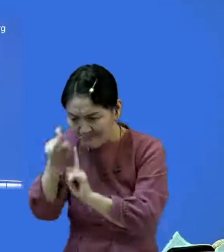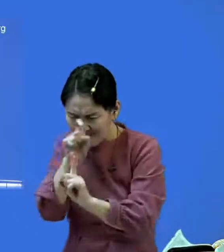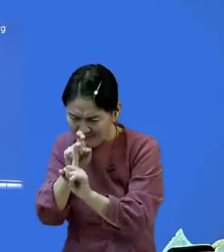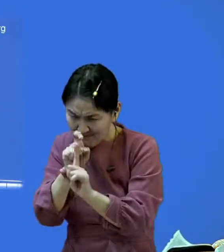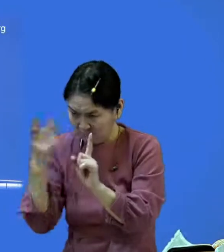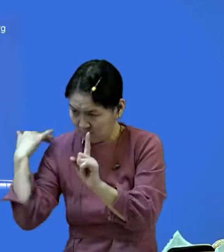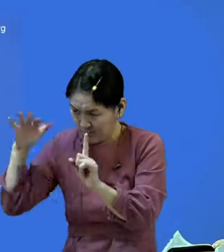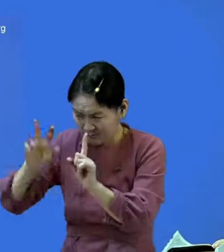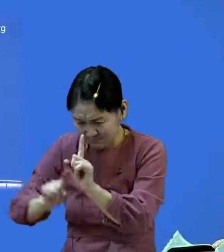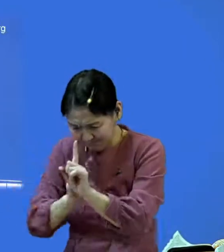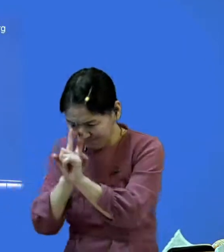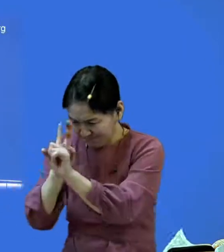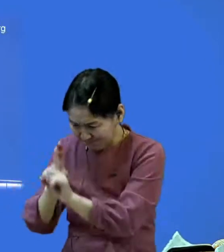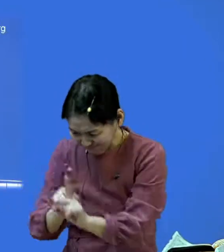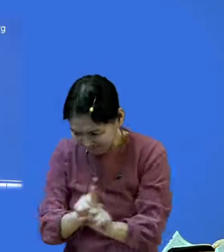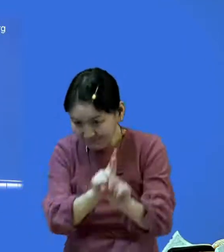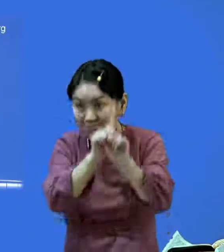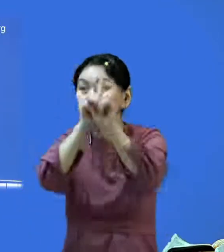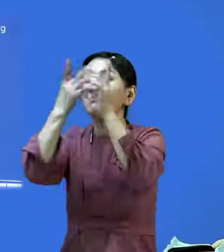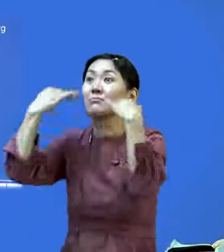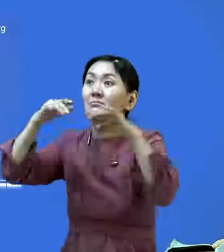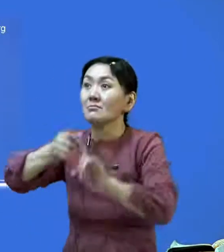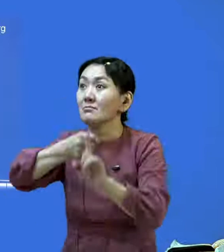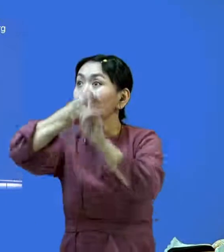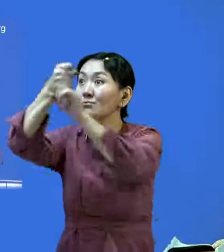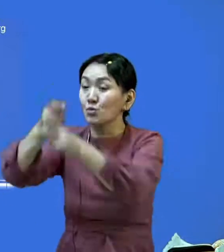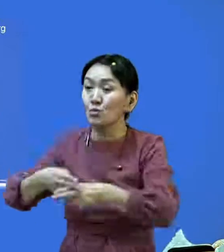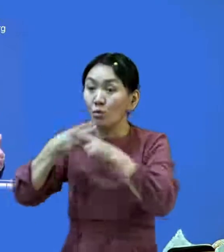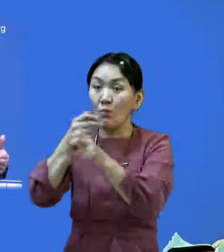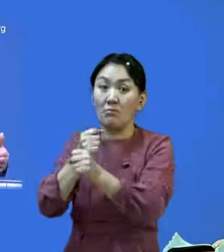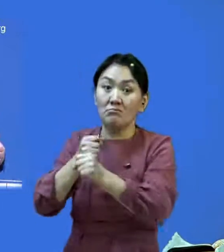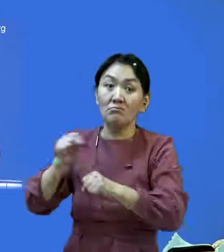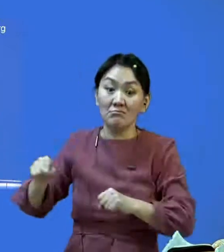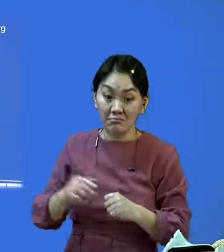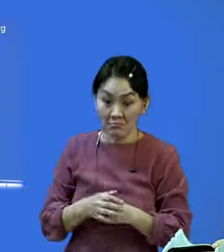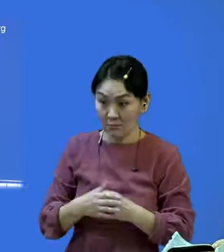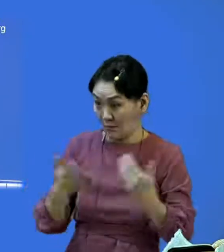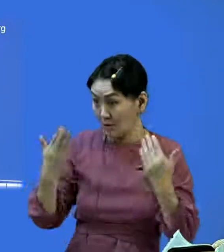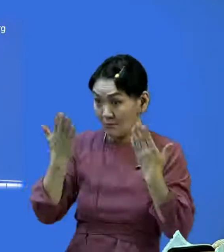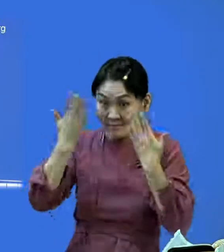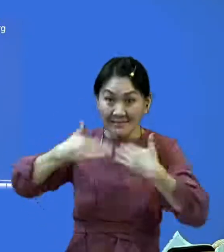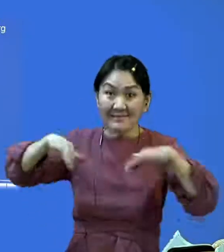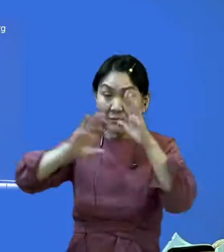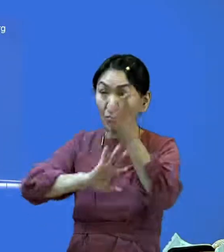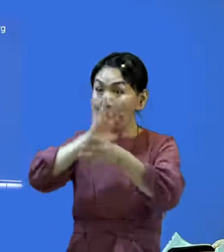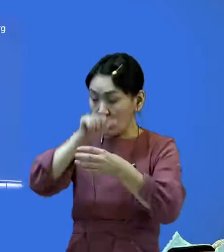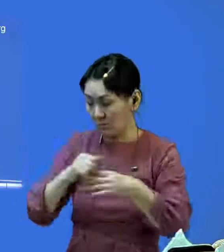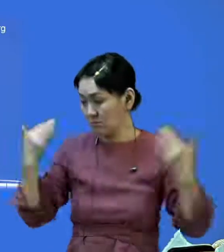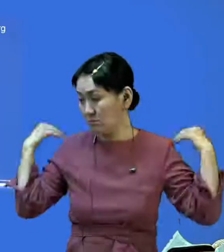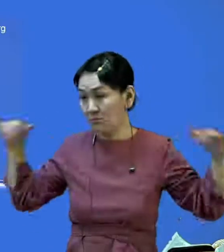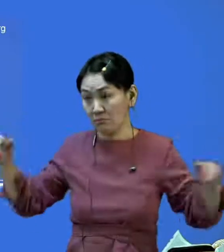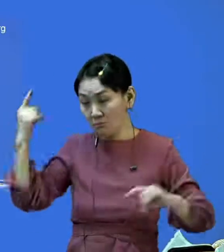тэр ажлыг хийсээр байна. Диваажинд очивол Тэнгэр элч нар бид өхөнд туслах болно.